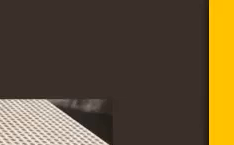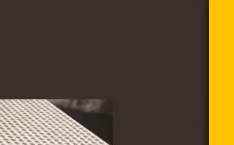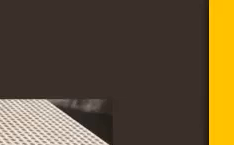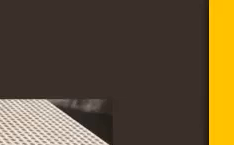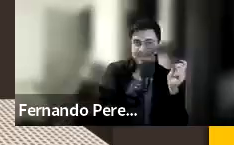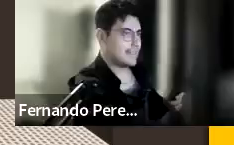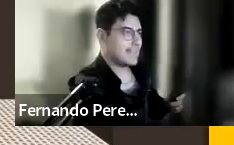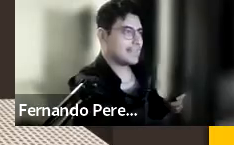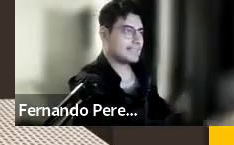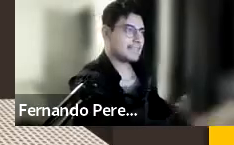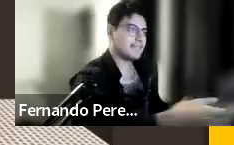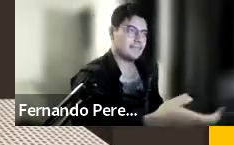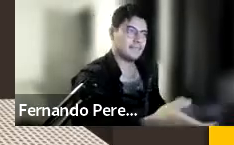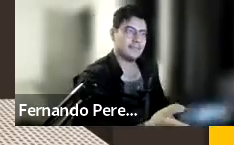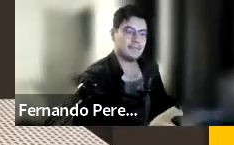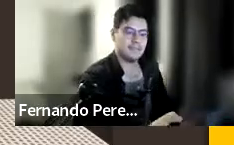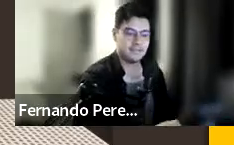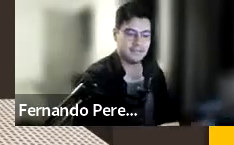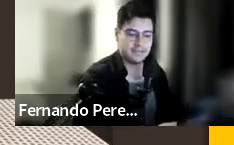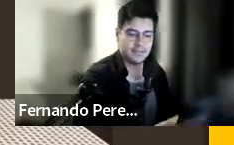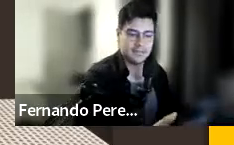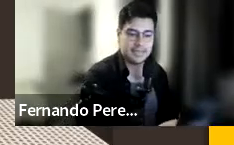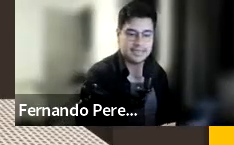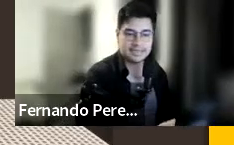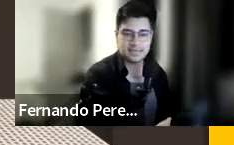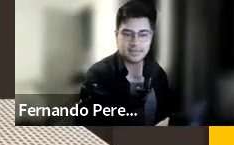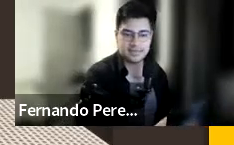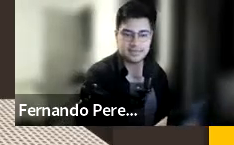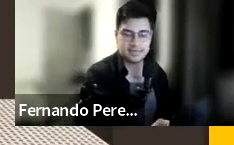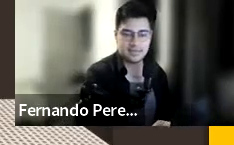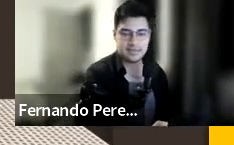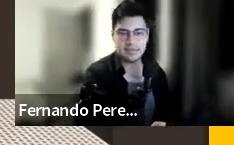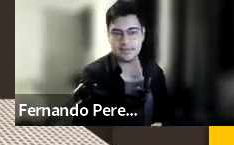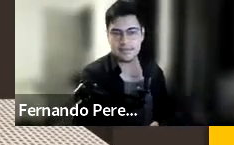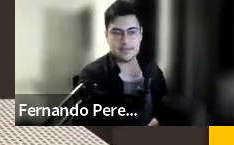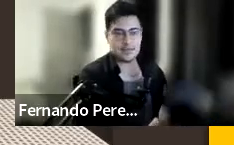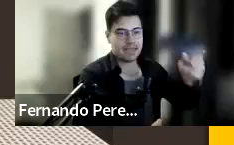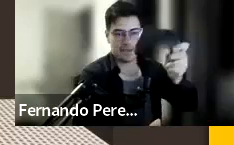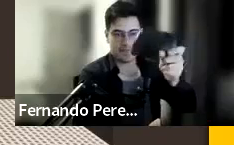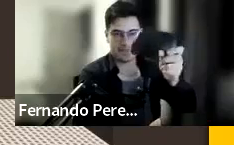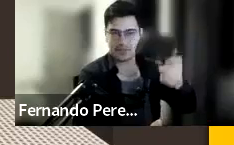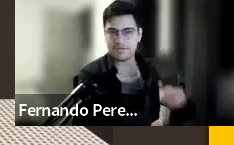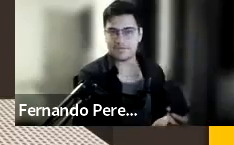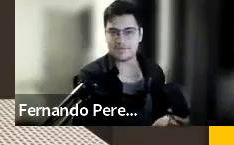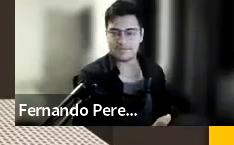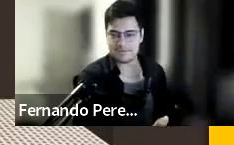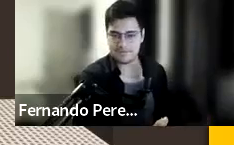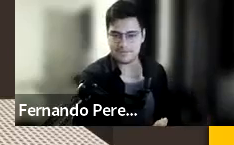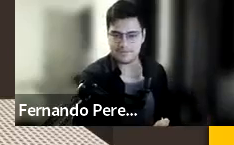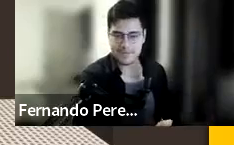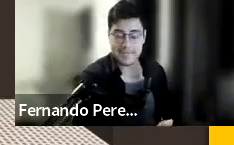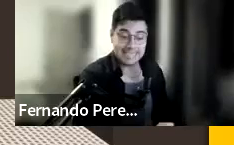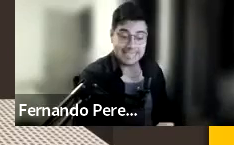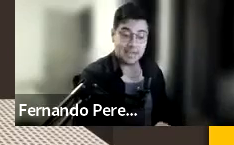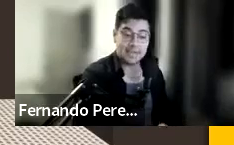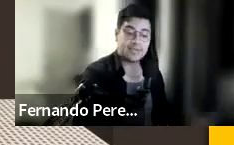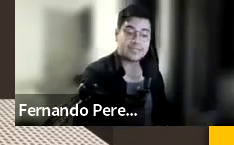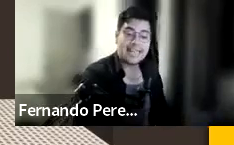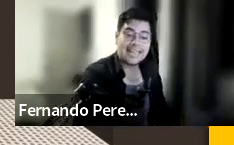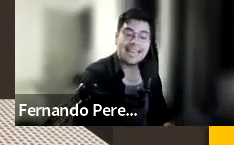So you say this is y el objeto. Si el objeto está